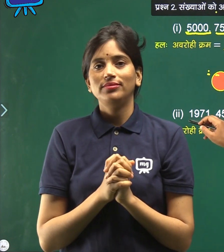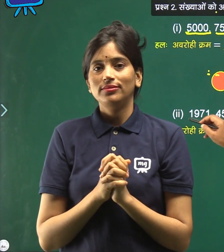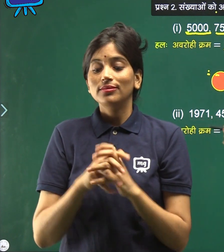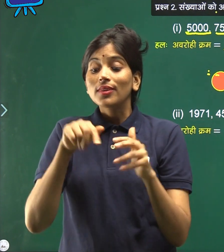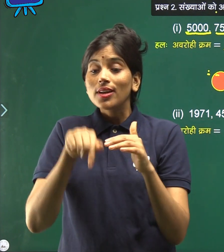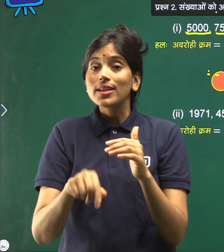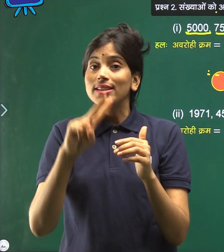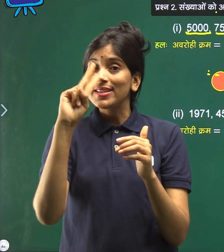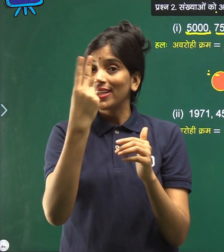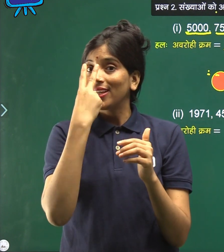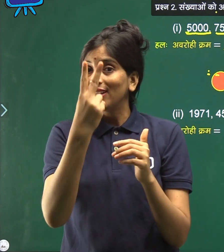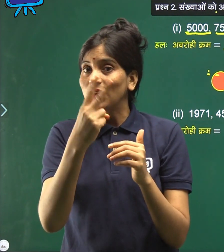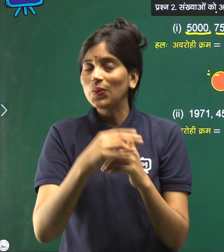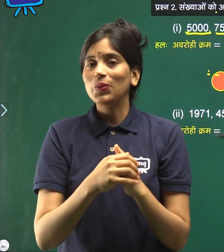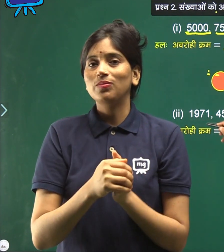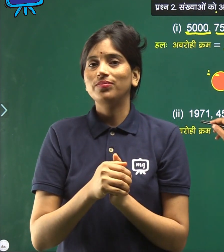इसका सेकंड देखो,